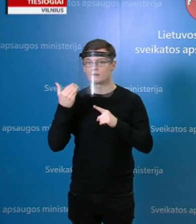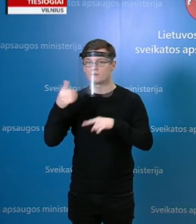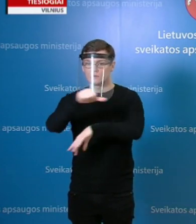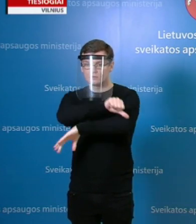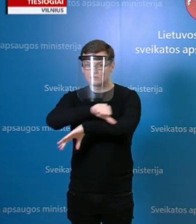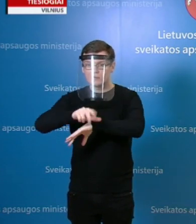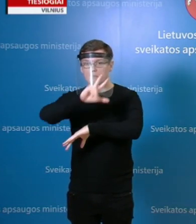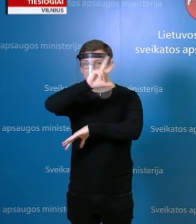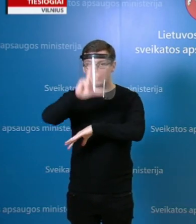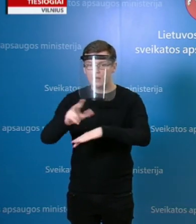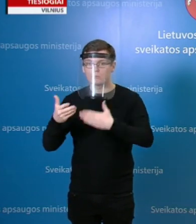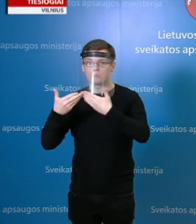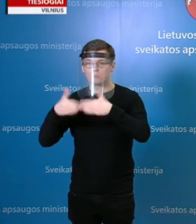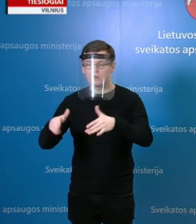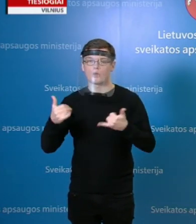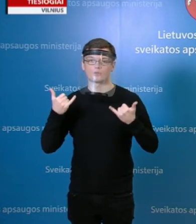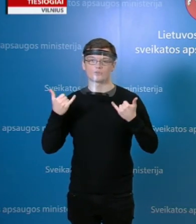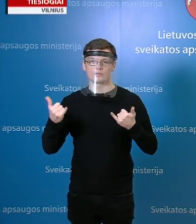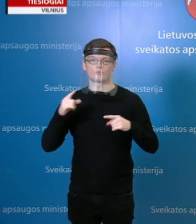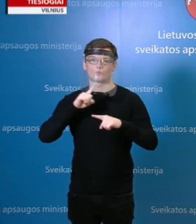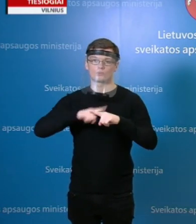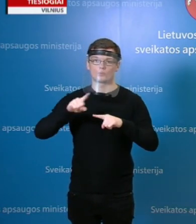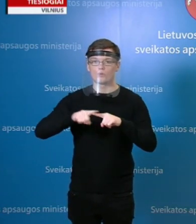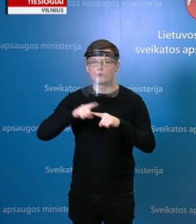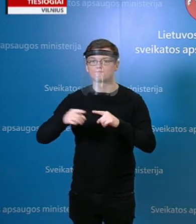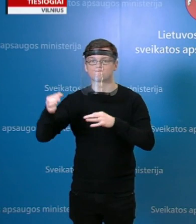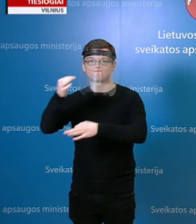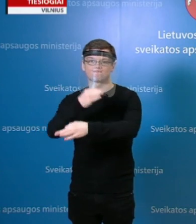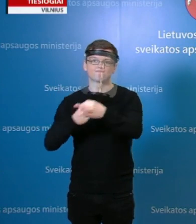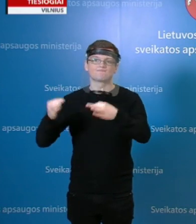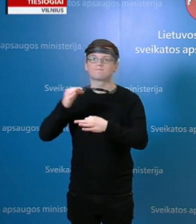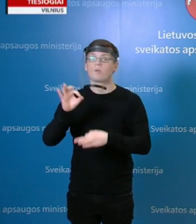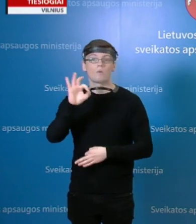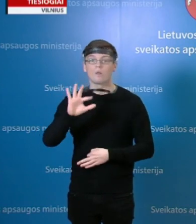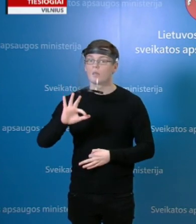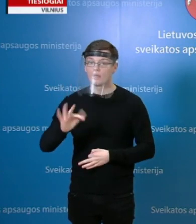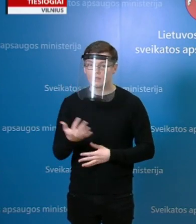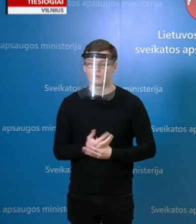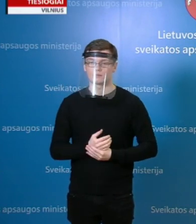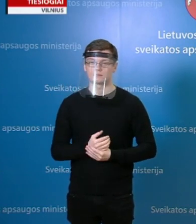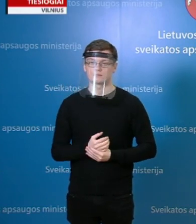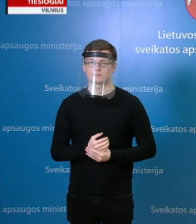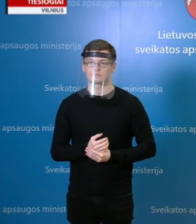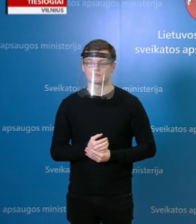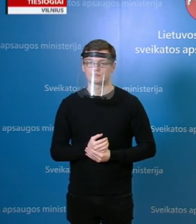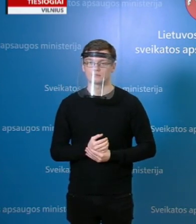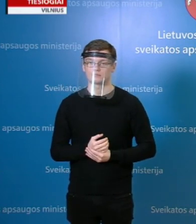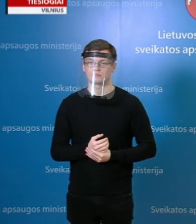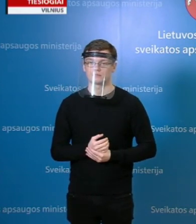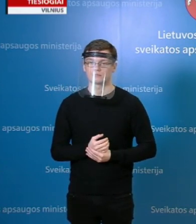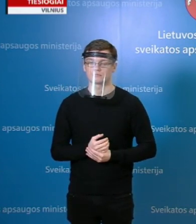tarp Baltijos šalių. Šiandien kaip tik bus kalbamas ir derinama, koks vis tik tai turėtų būti